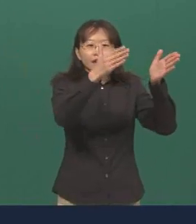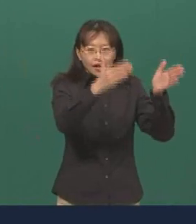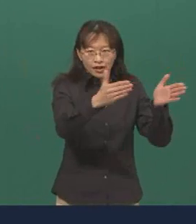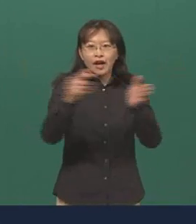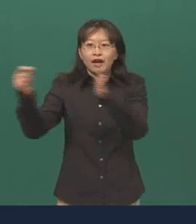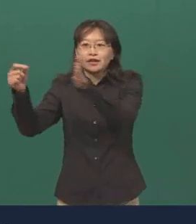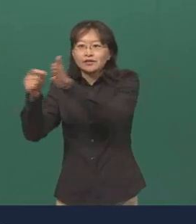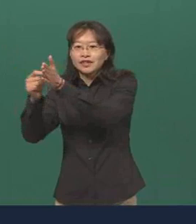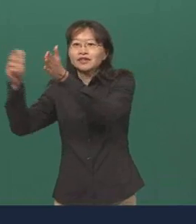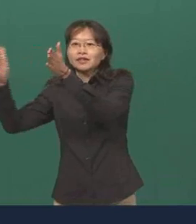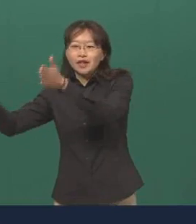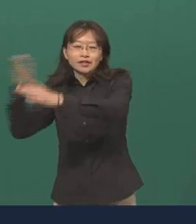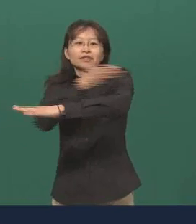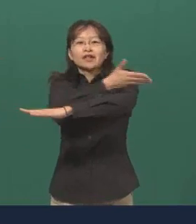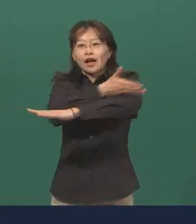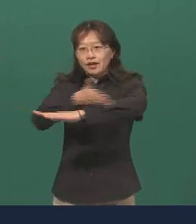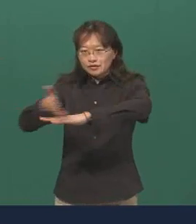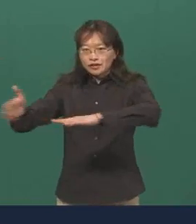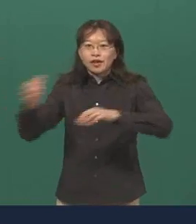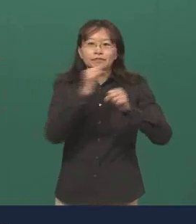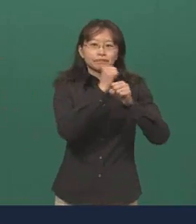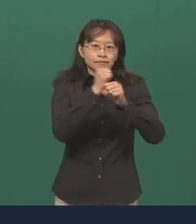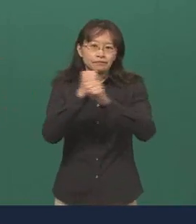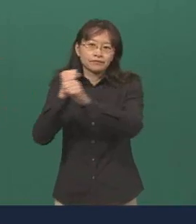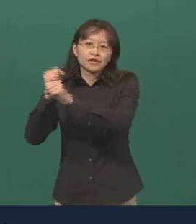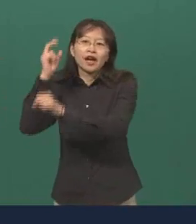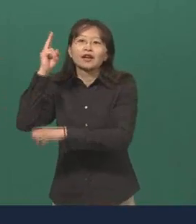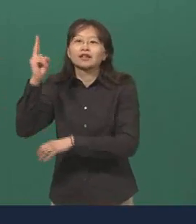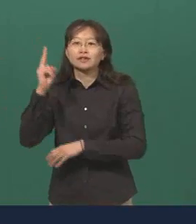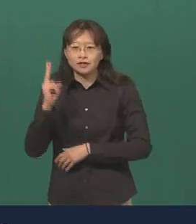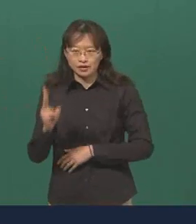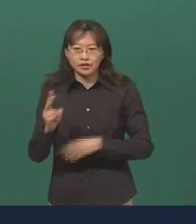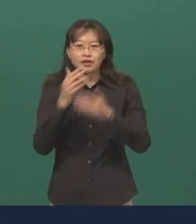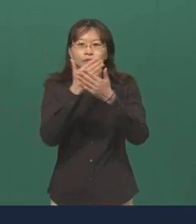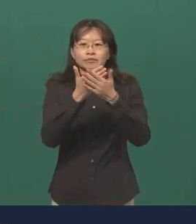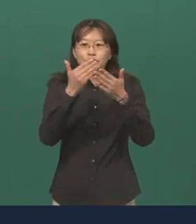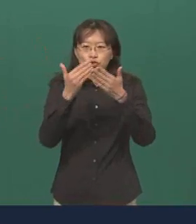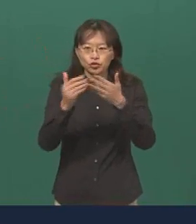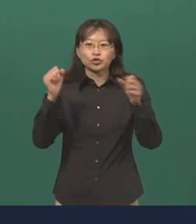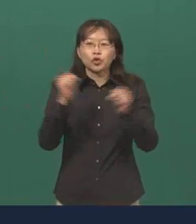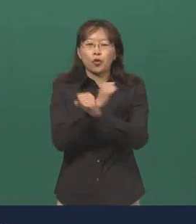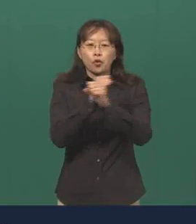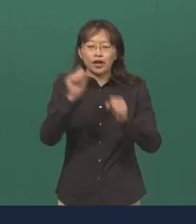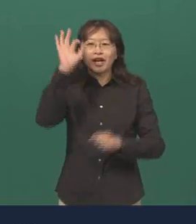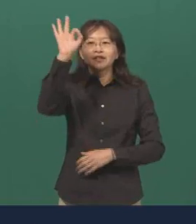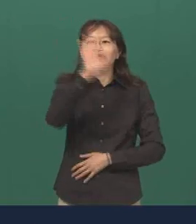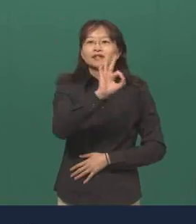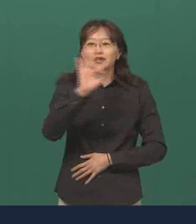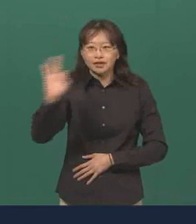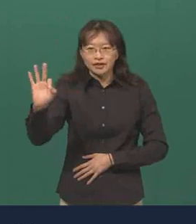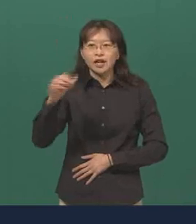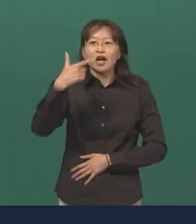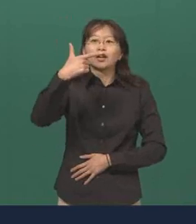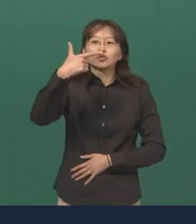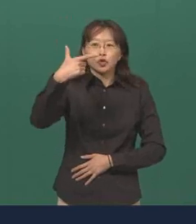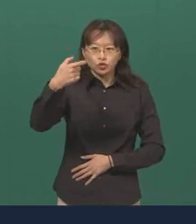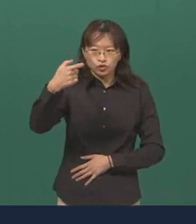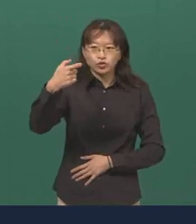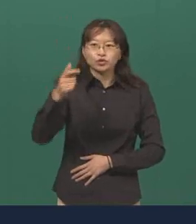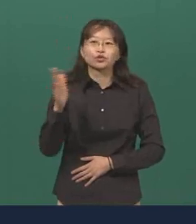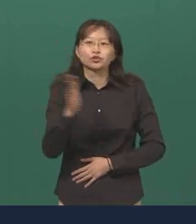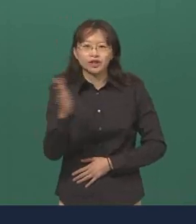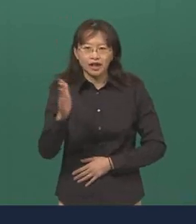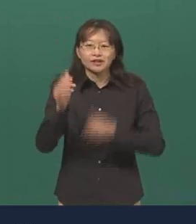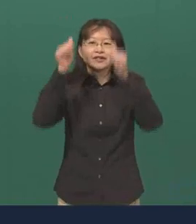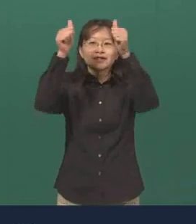会場には古墳時代から近代までに作られたとされる美術工芸品およそ